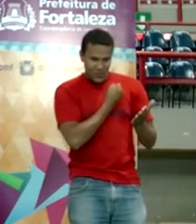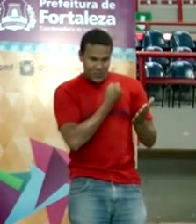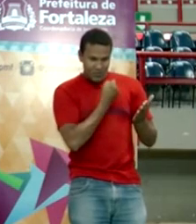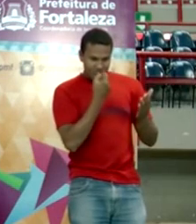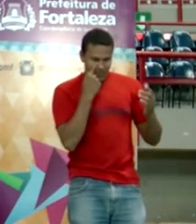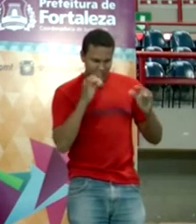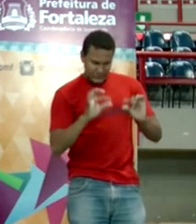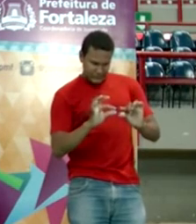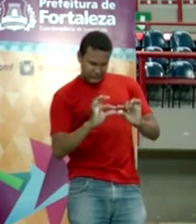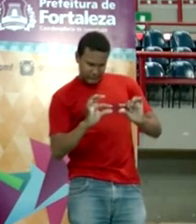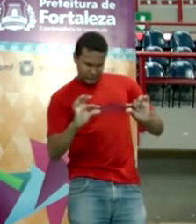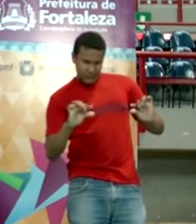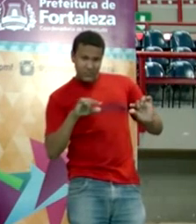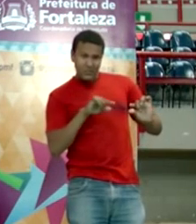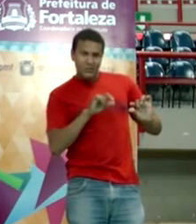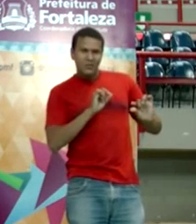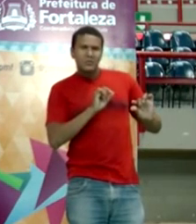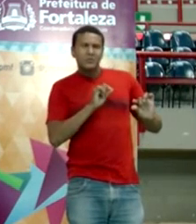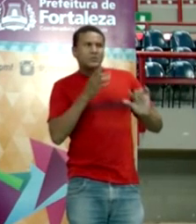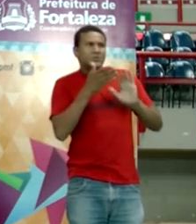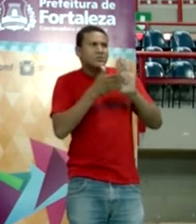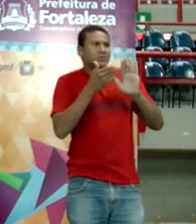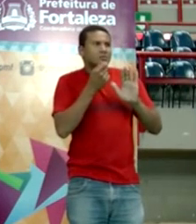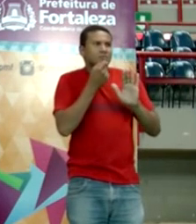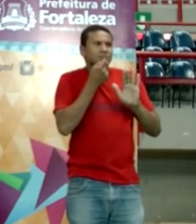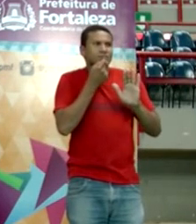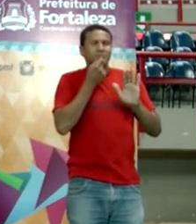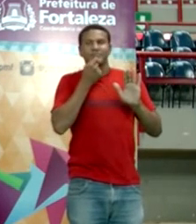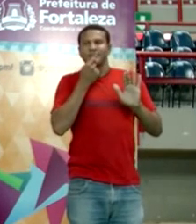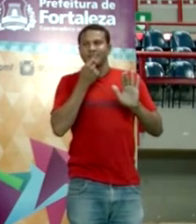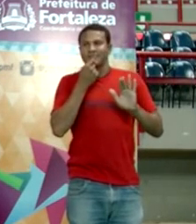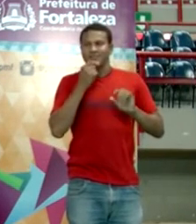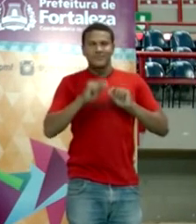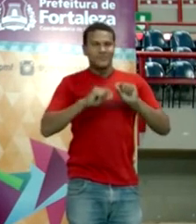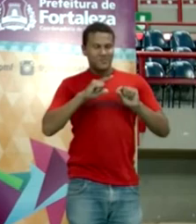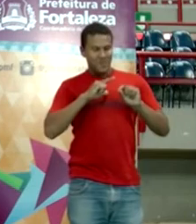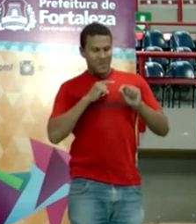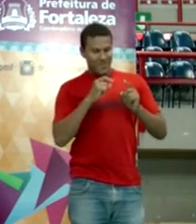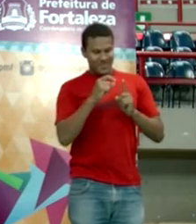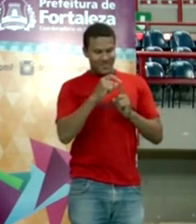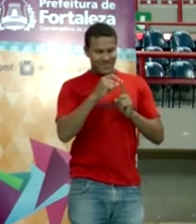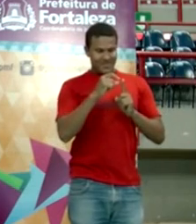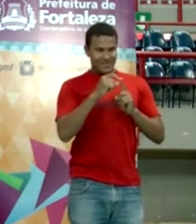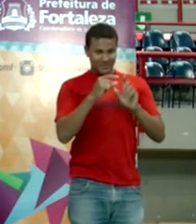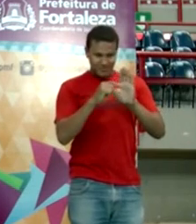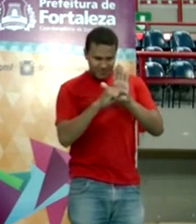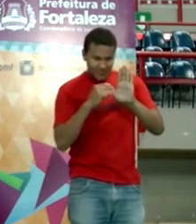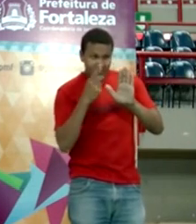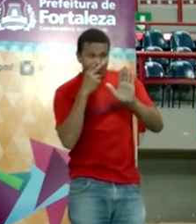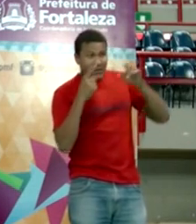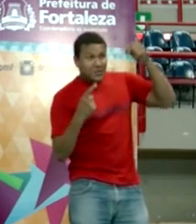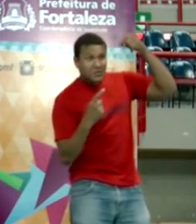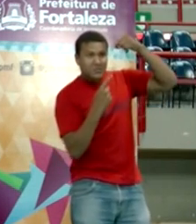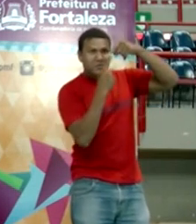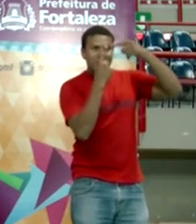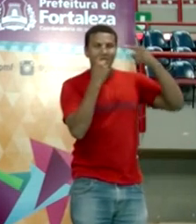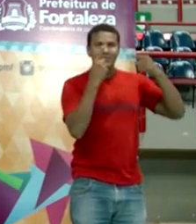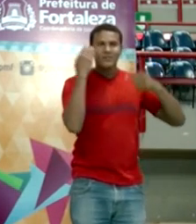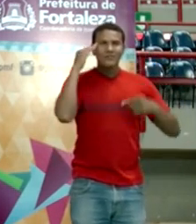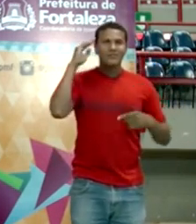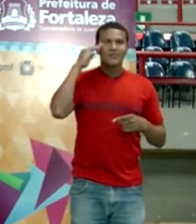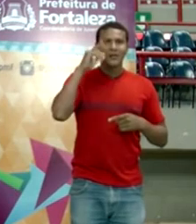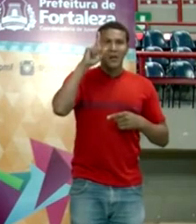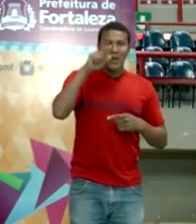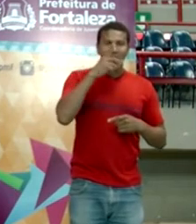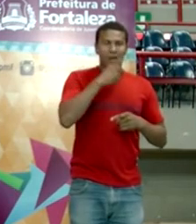um pequeno texto, que traz alguma coisa sobre essa palavra que estava lá no meio do texto. Você está notando que é o